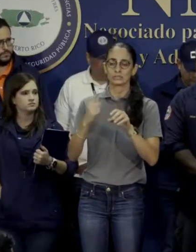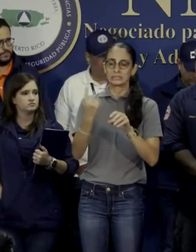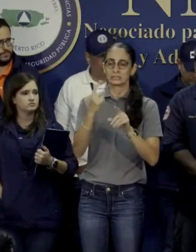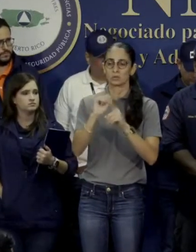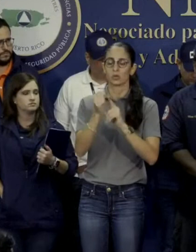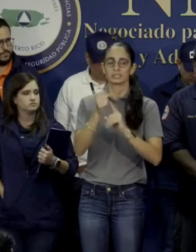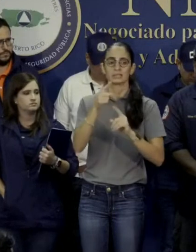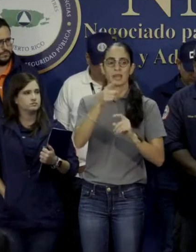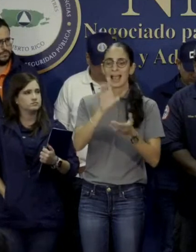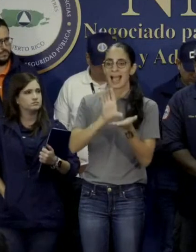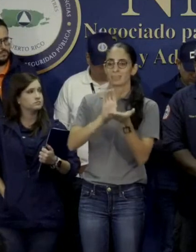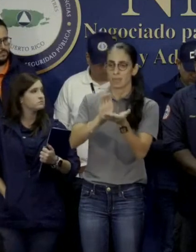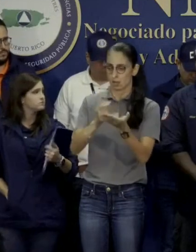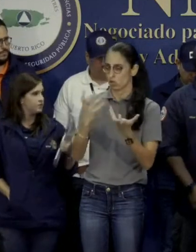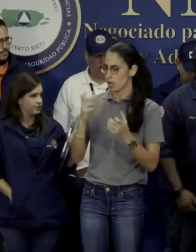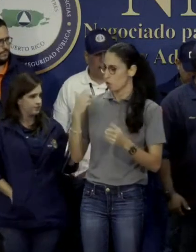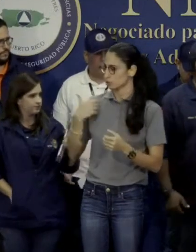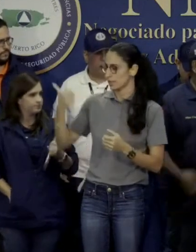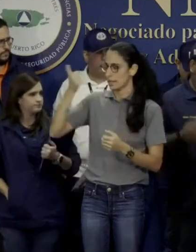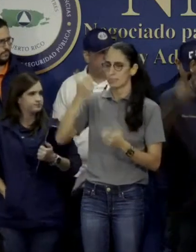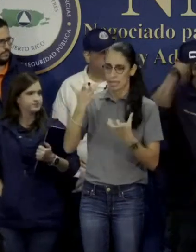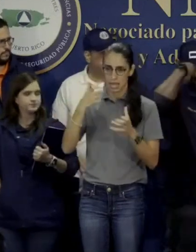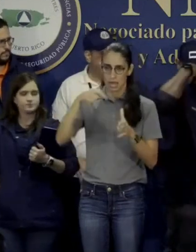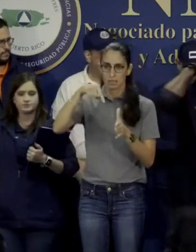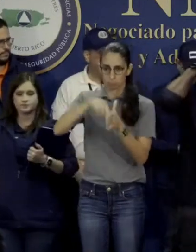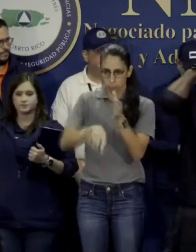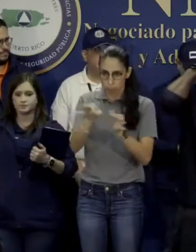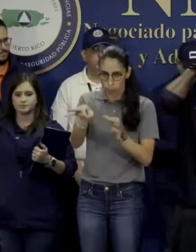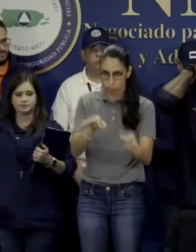que la secretaria abunde.